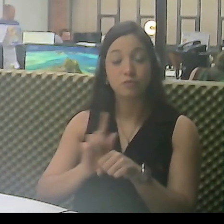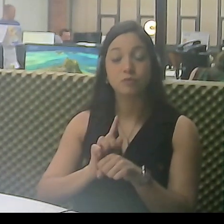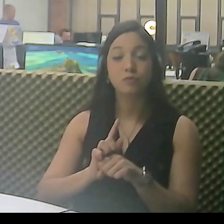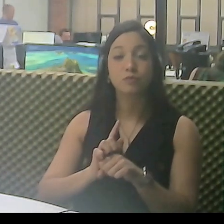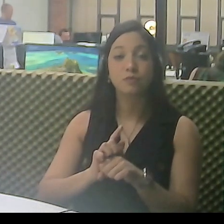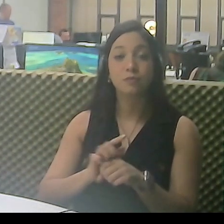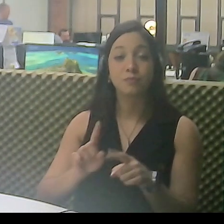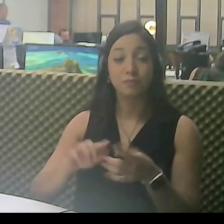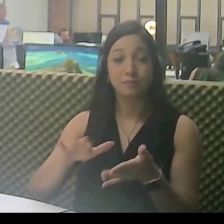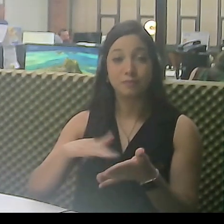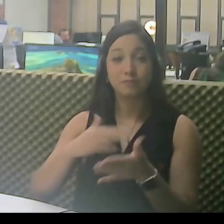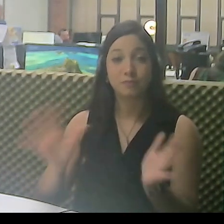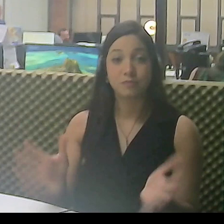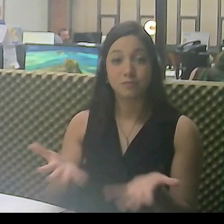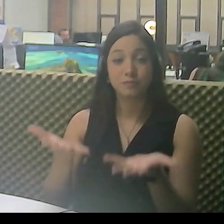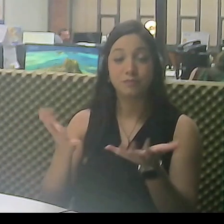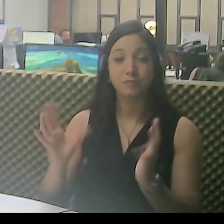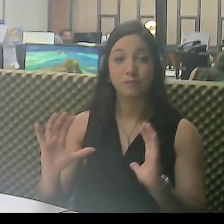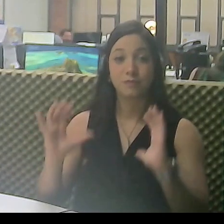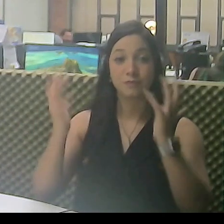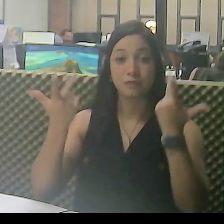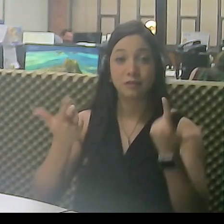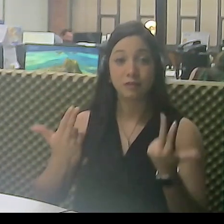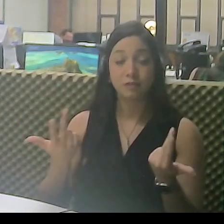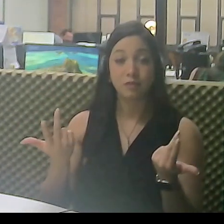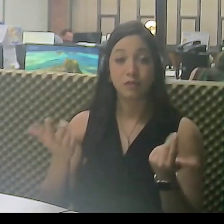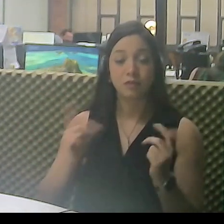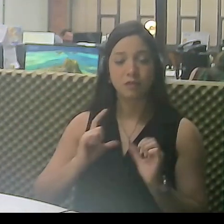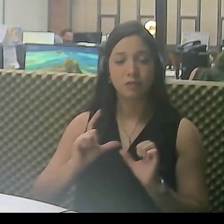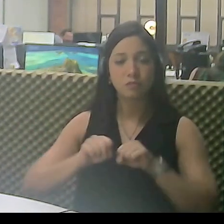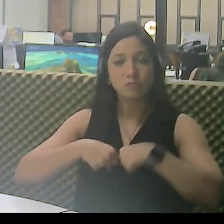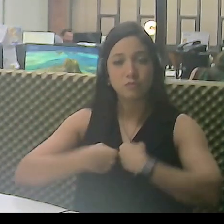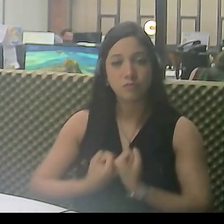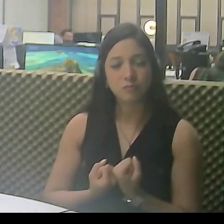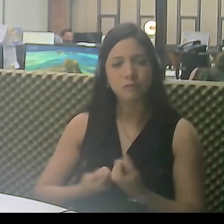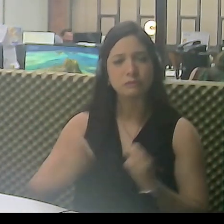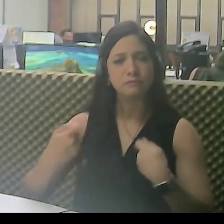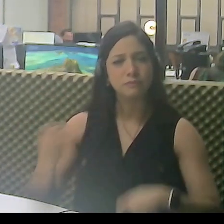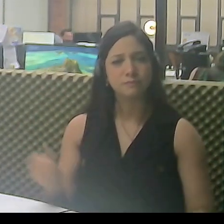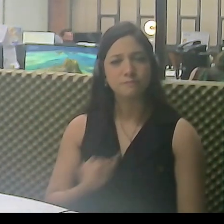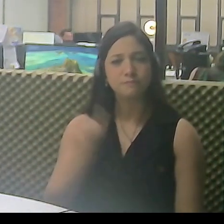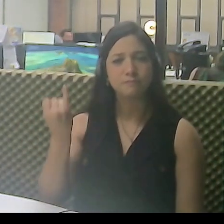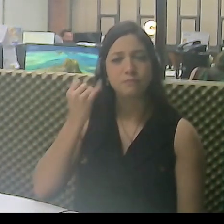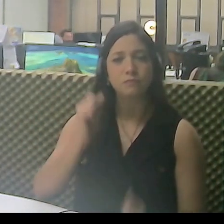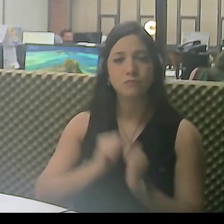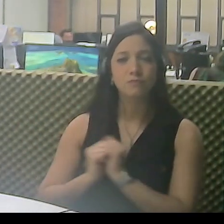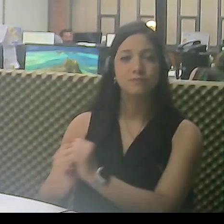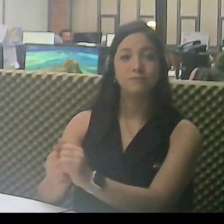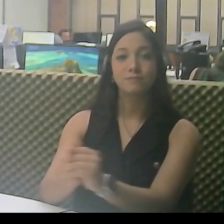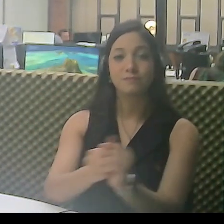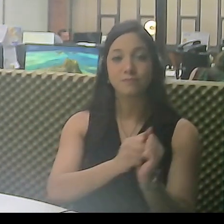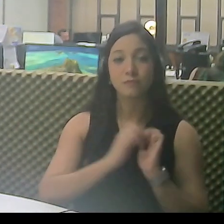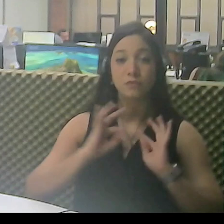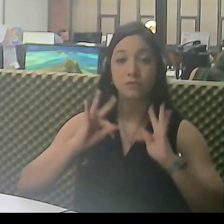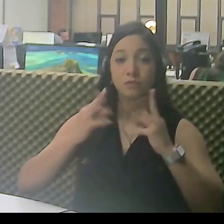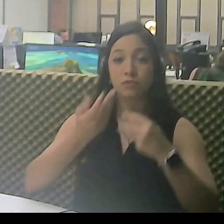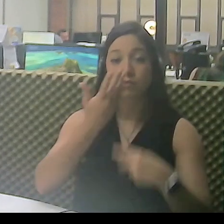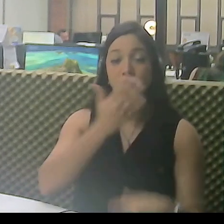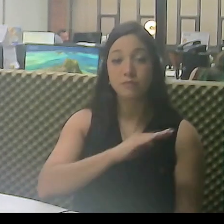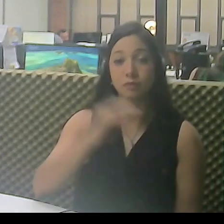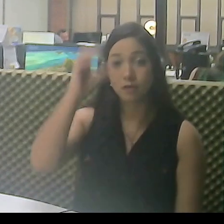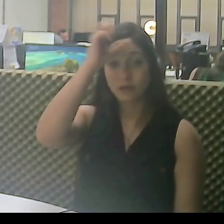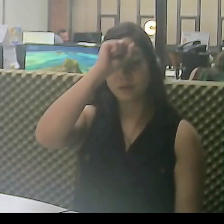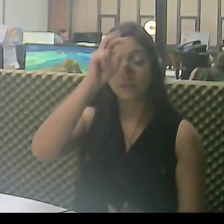a Secretaria promove um evento como esse, ela enfatiza a necessidade desse esforço em conjunto para que todas as crianças possam aprender a